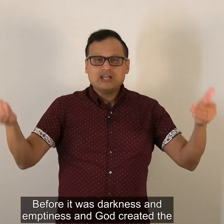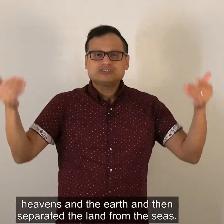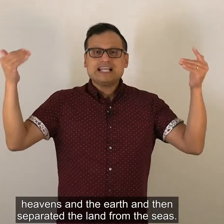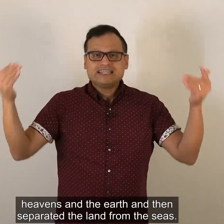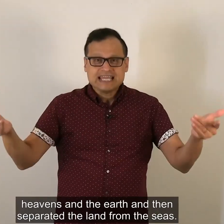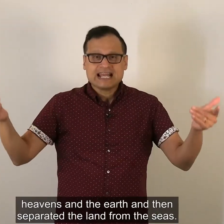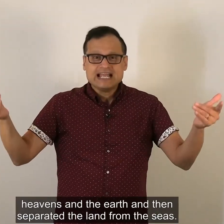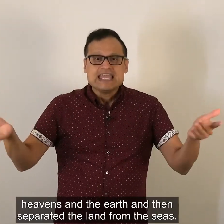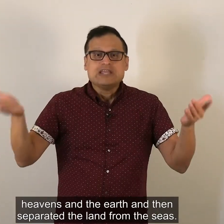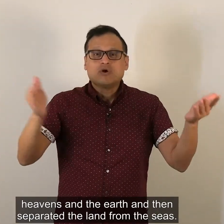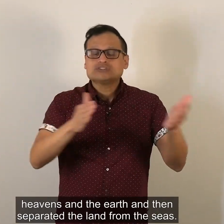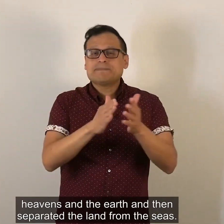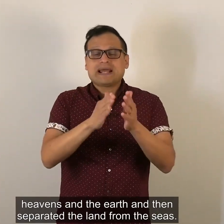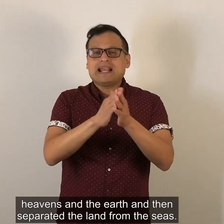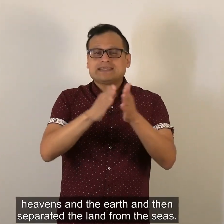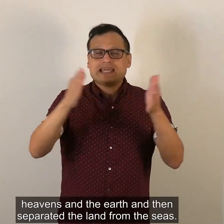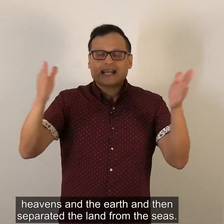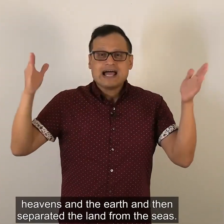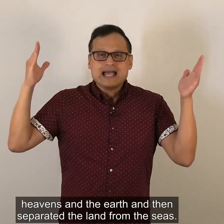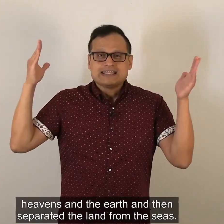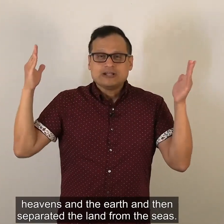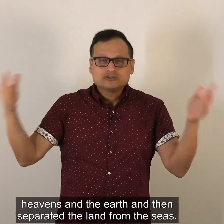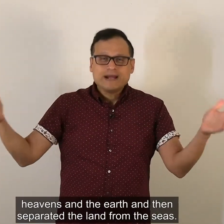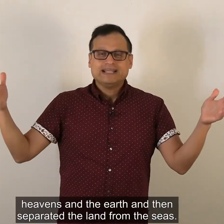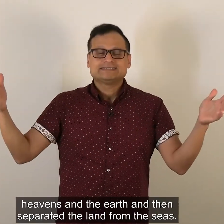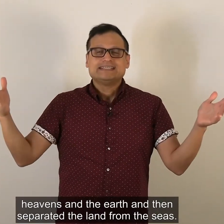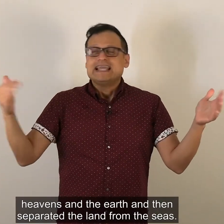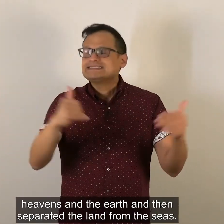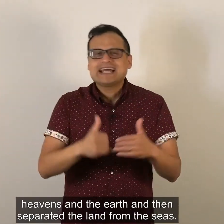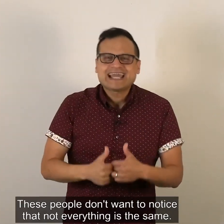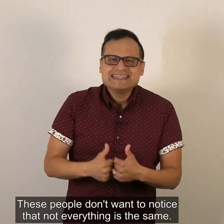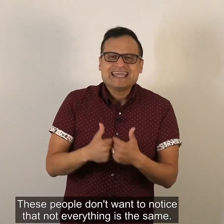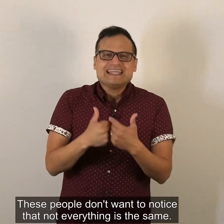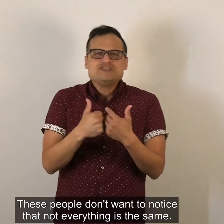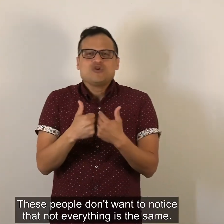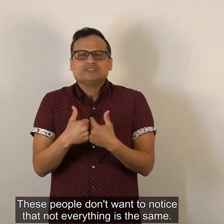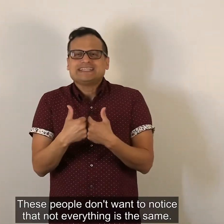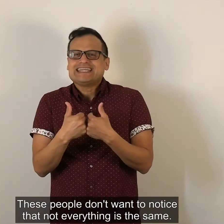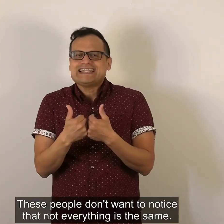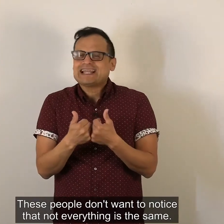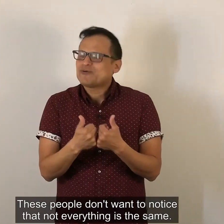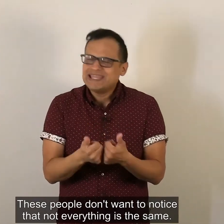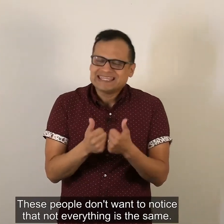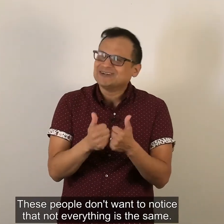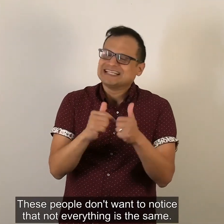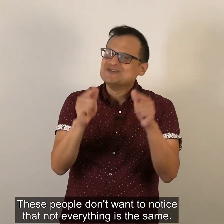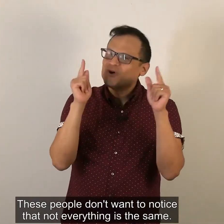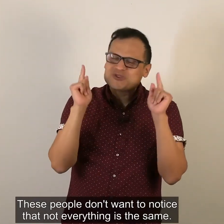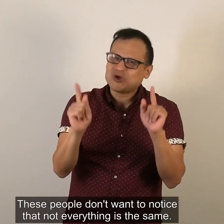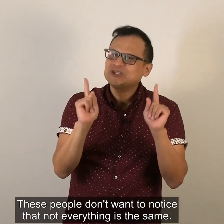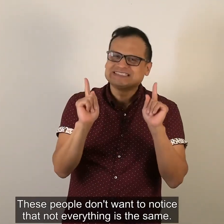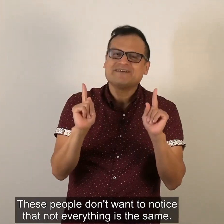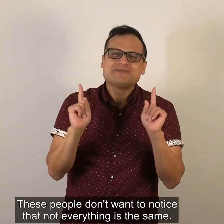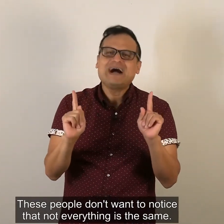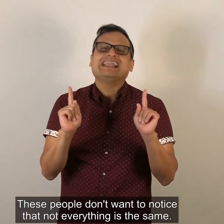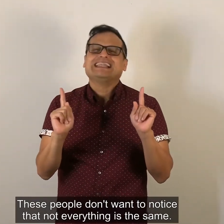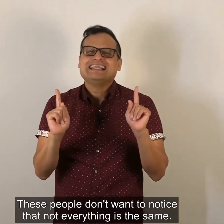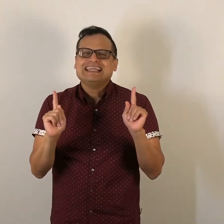y la tierra y luego separa la tierra de los mares. Esta gente no se quiere dar cuenta. O sea, no todo estaba igual.